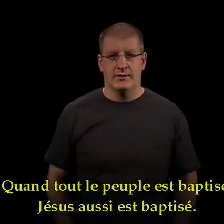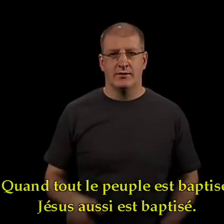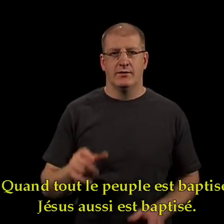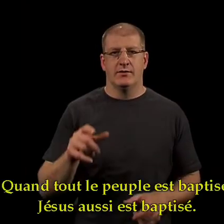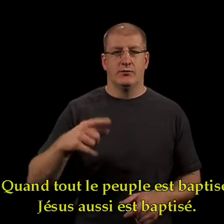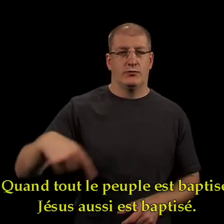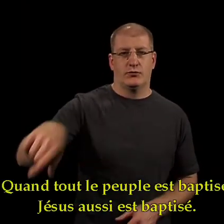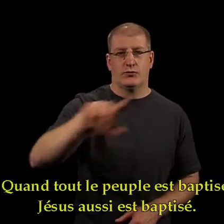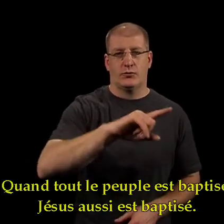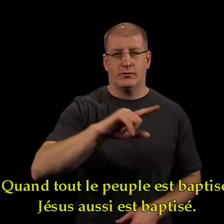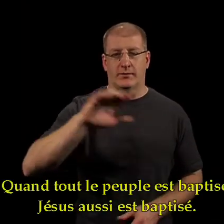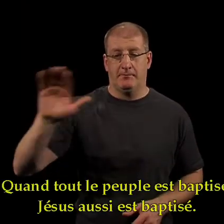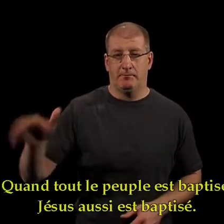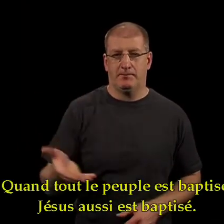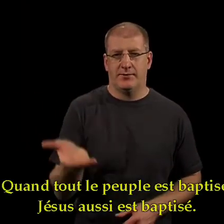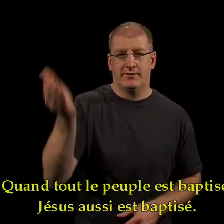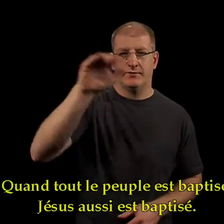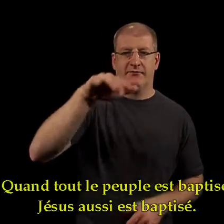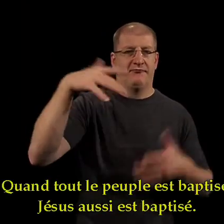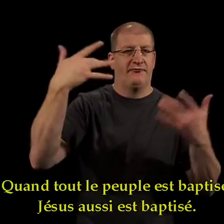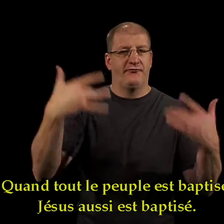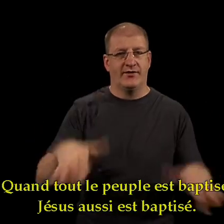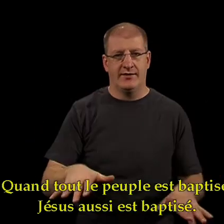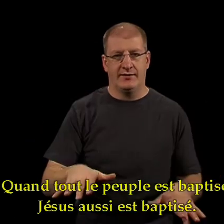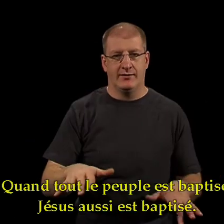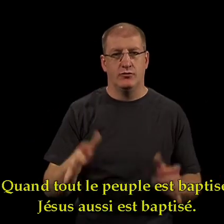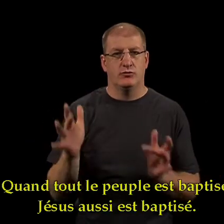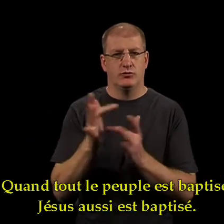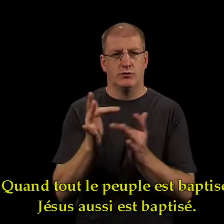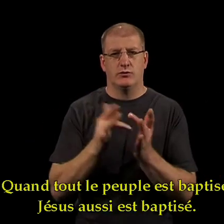Quand tout le peuple est baptisé, Jésus aussi est baptisé.